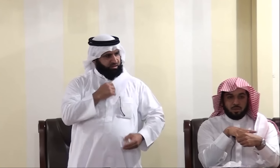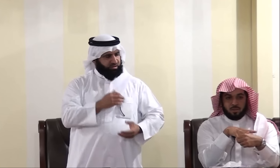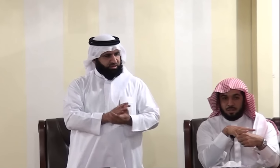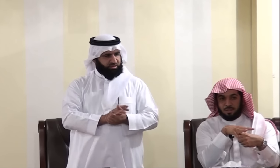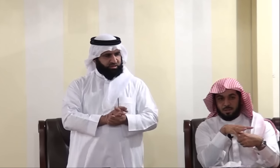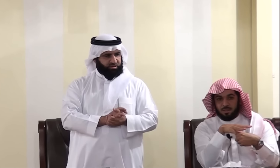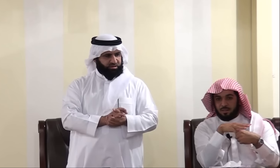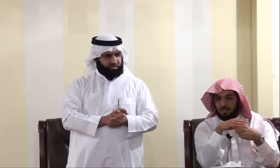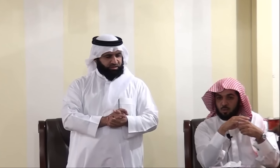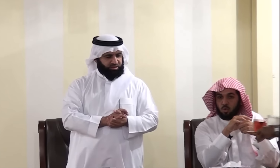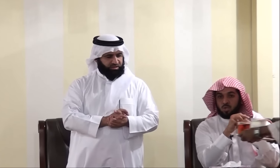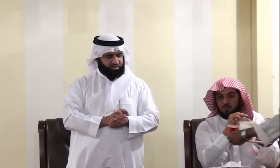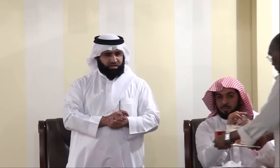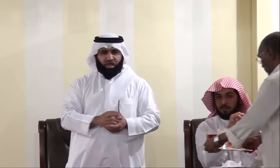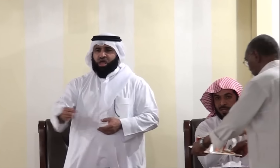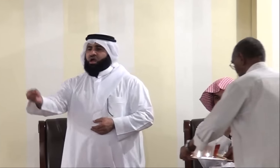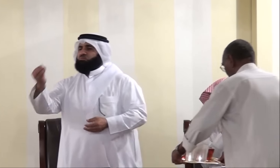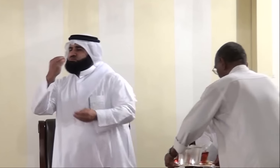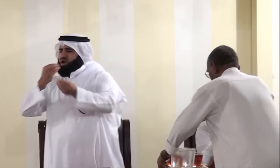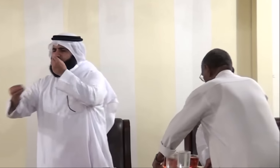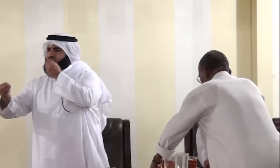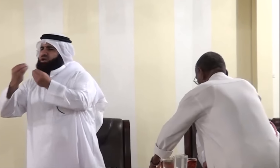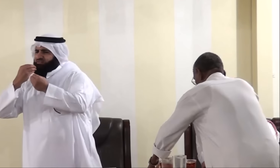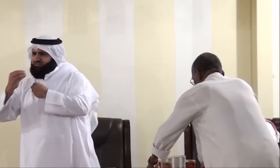أكل وصف بالبلاء